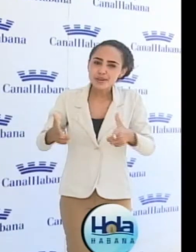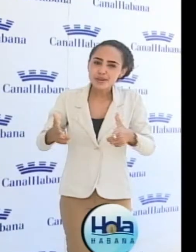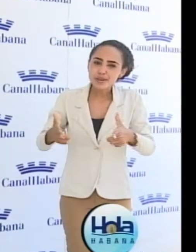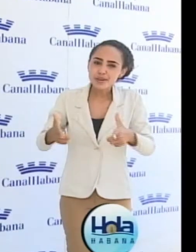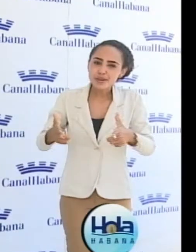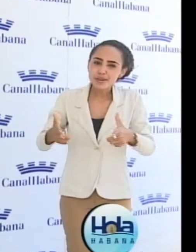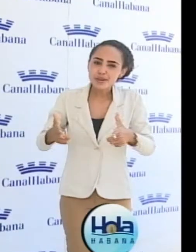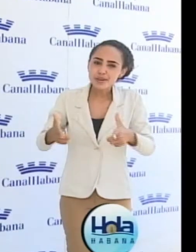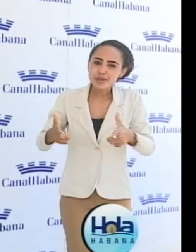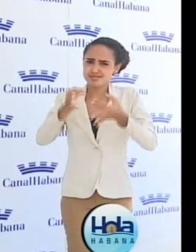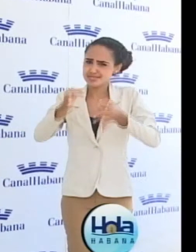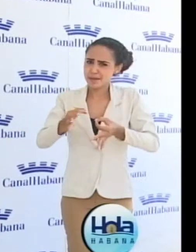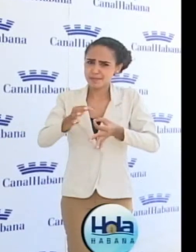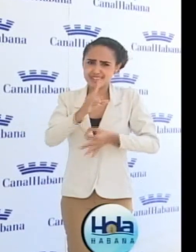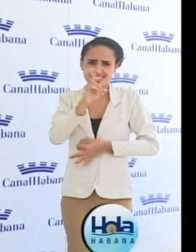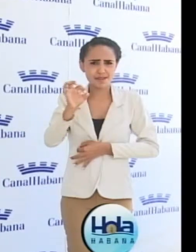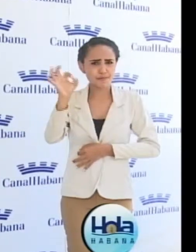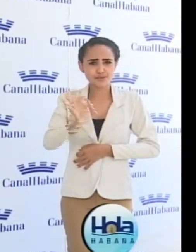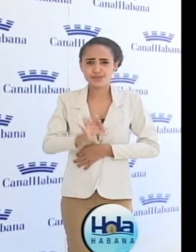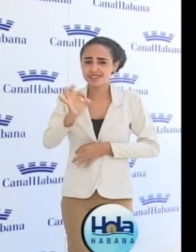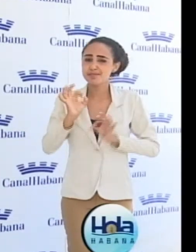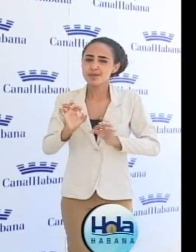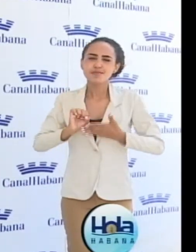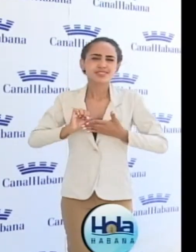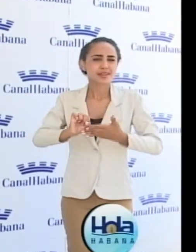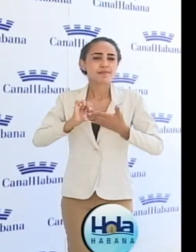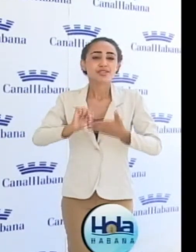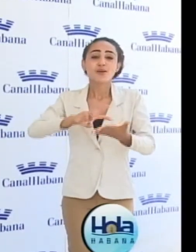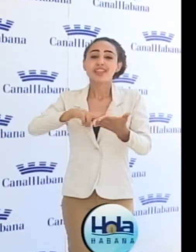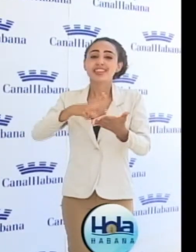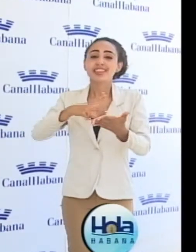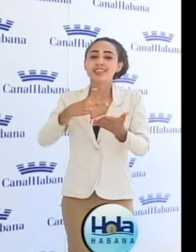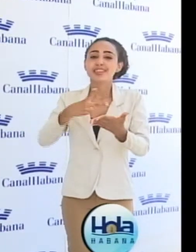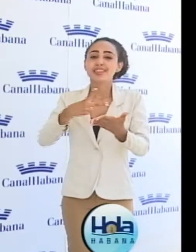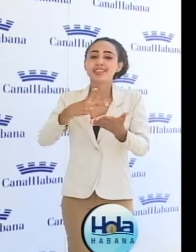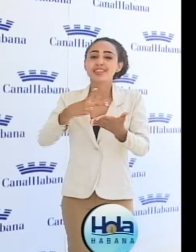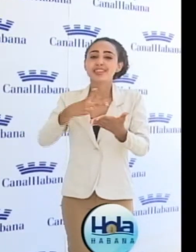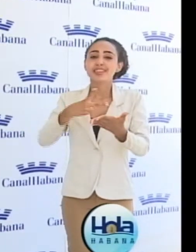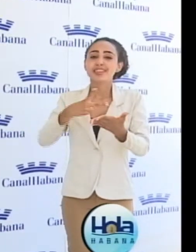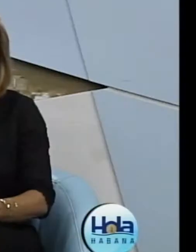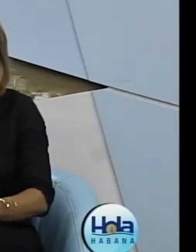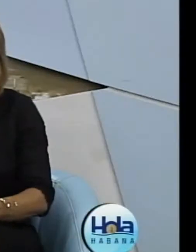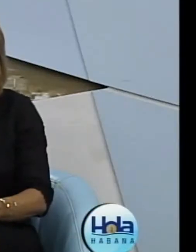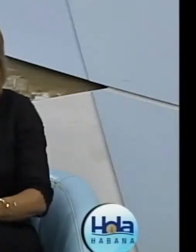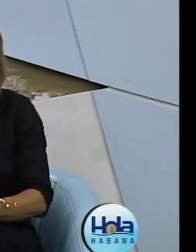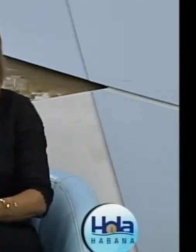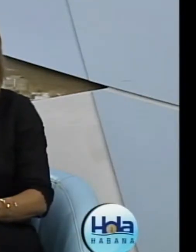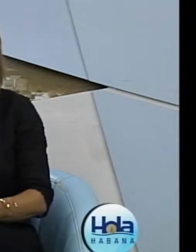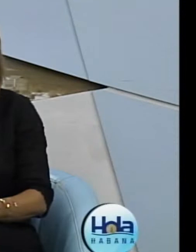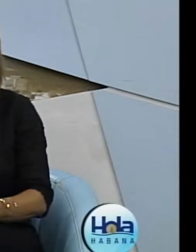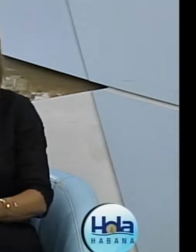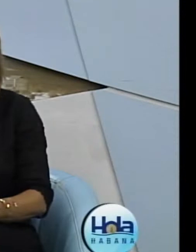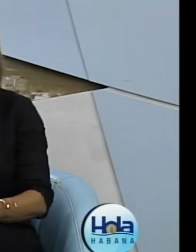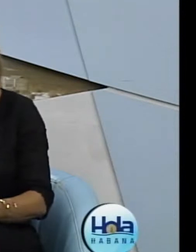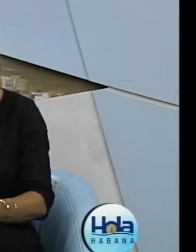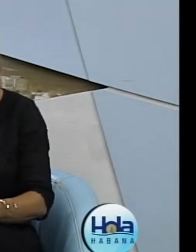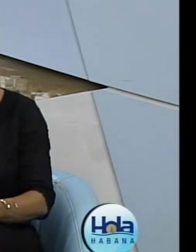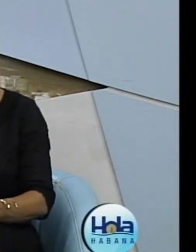la máxima, prestar servicios de interpretación con calidad y bien protegidos. Bueno, a pesar de que existe un